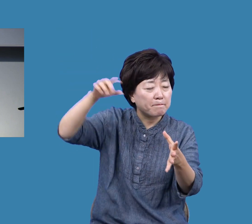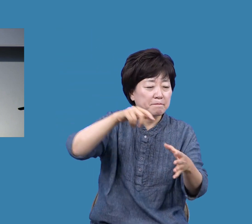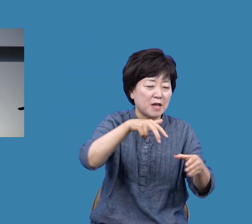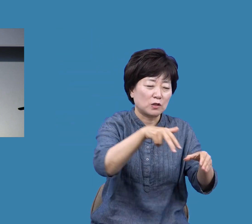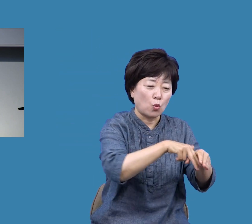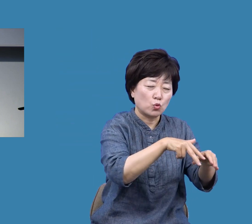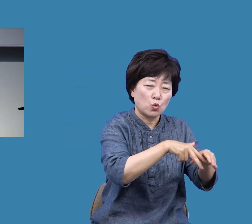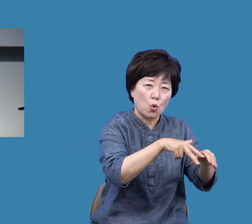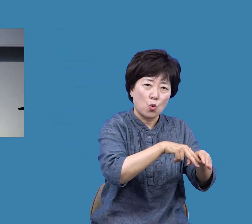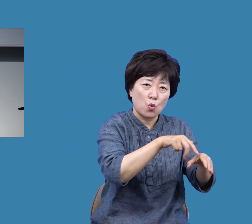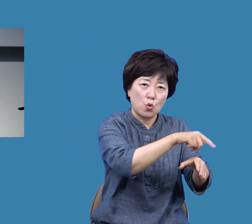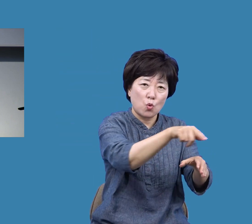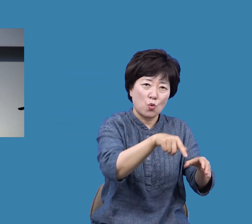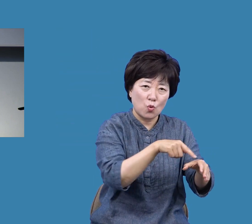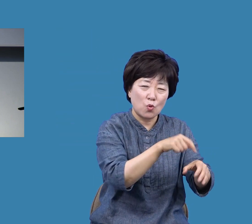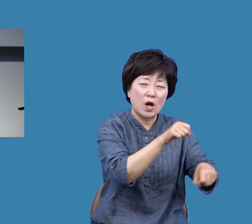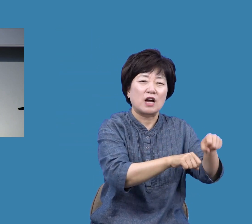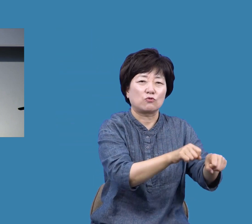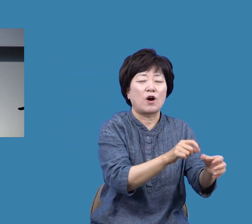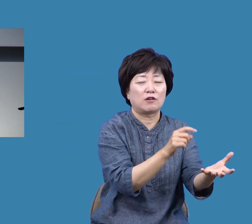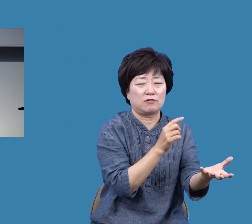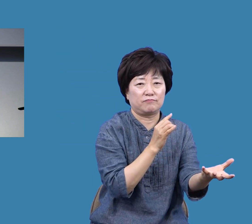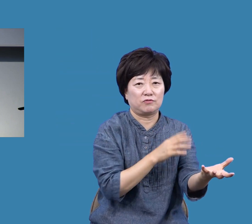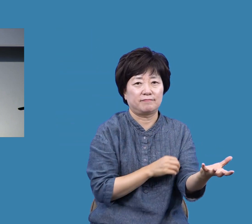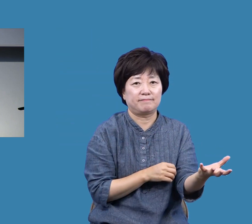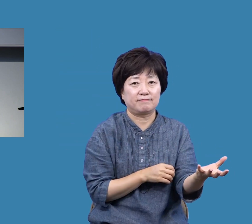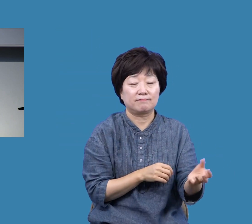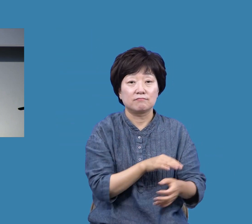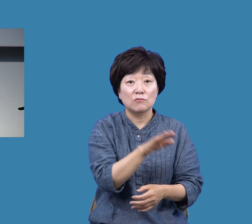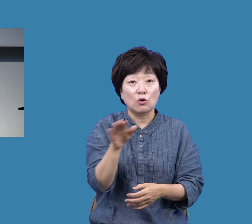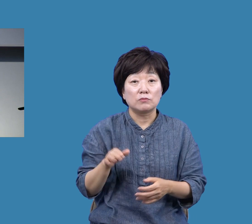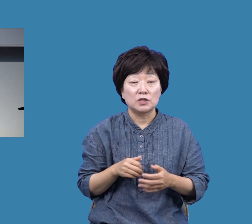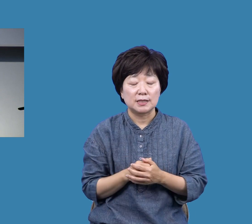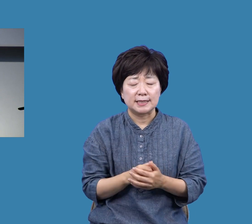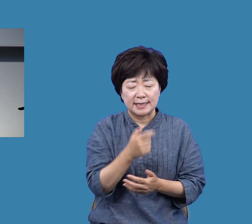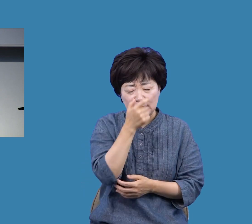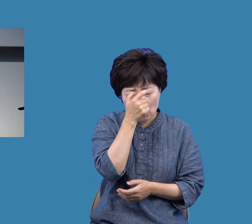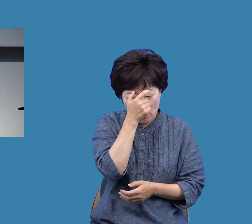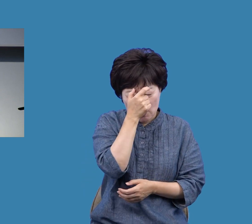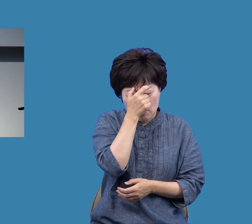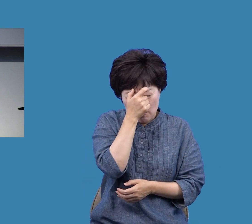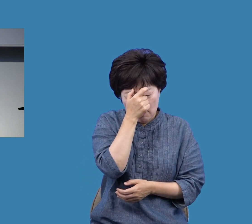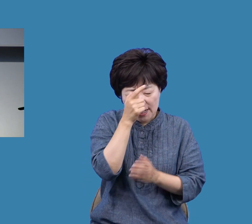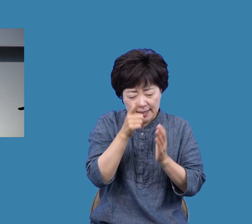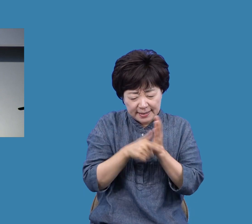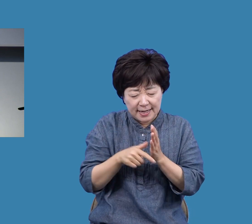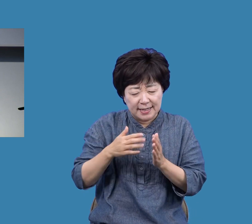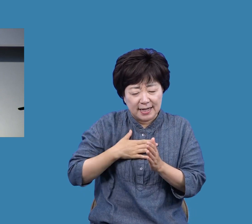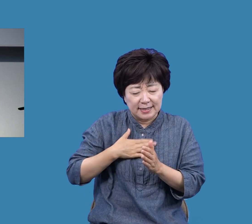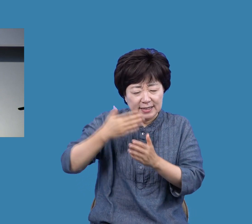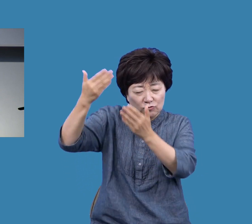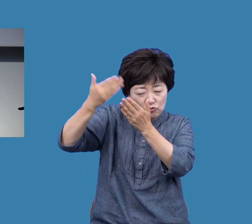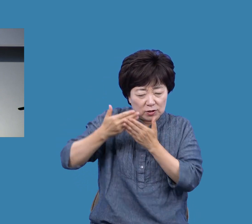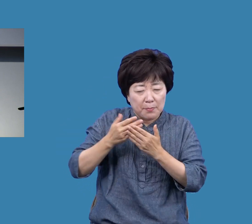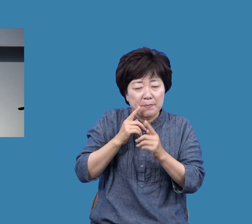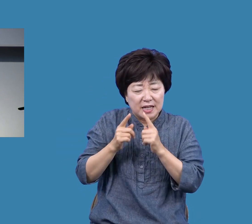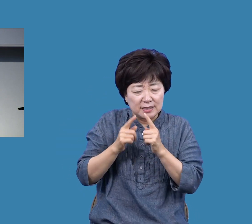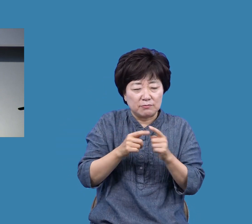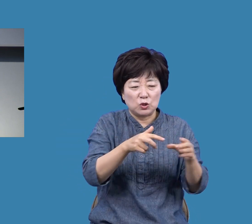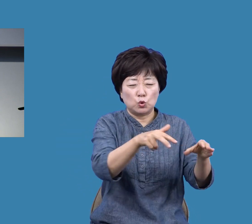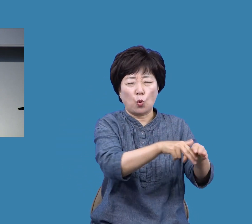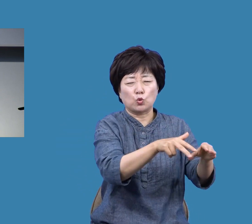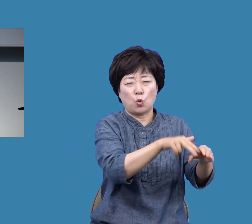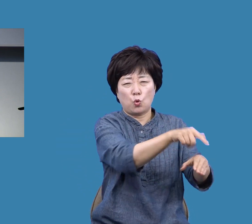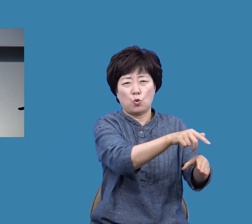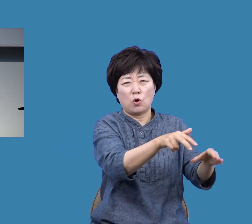거지. 예, 사실 제가 이번에 기도하면서 2020년 놓고 기도하면서 하나님이 제일 강하게 도전하셨던 것이 이 종교에 대한